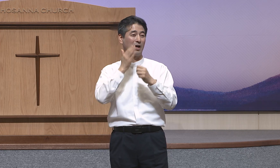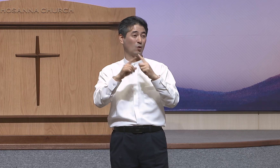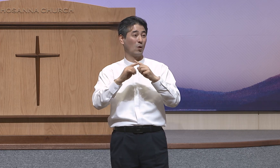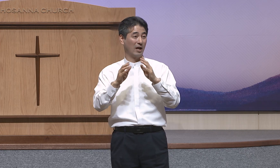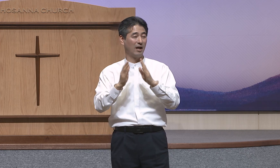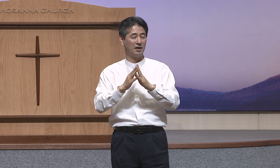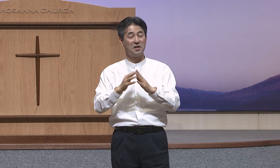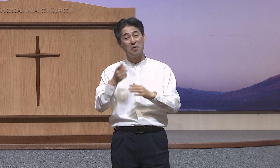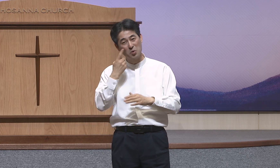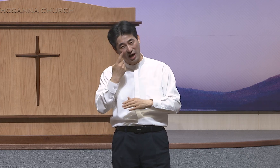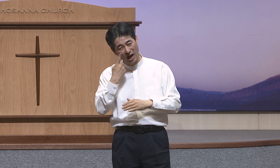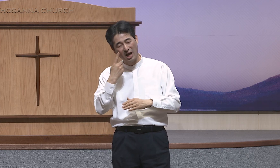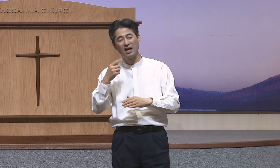대구 농림교회로